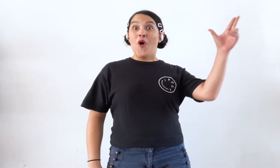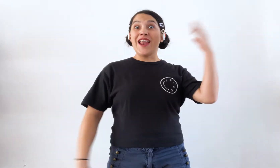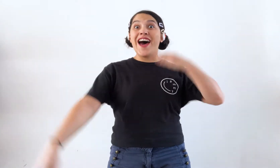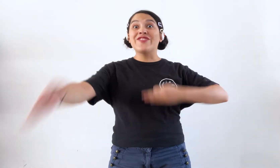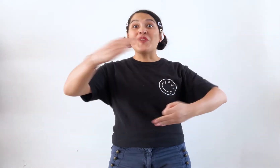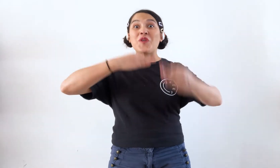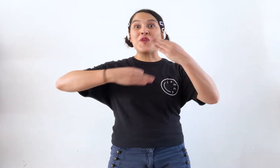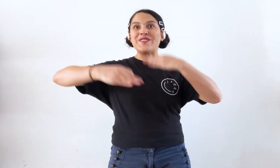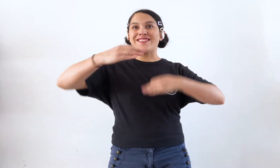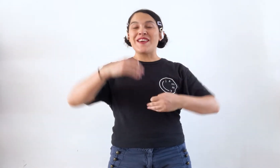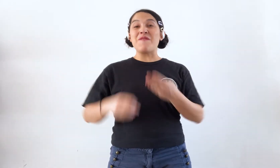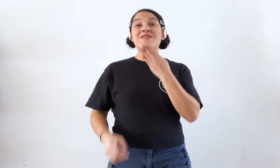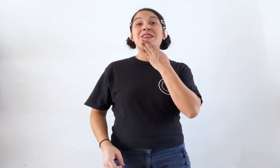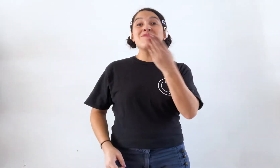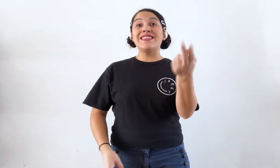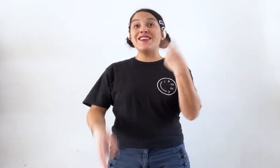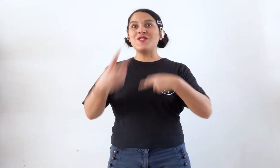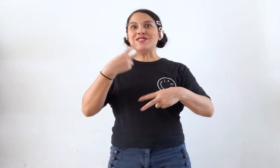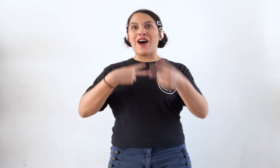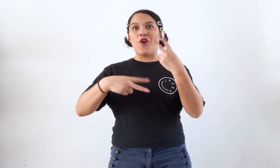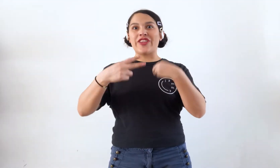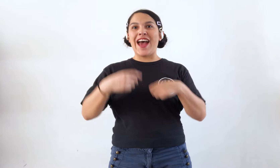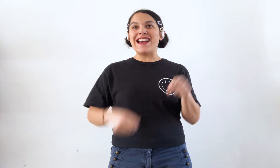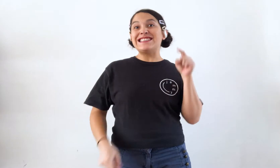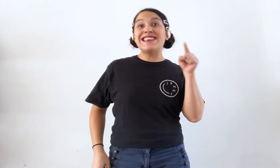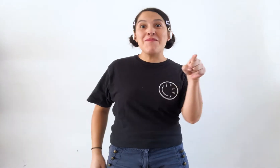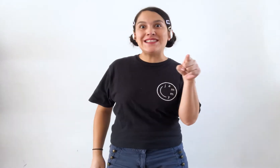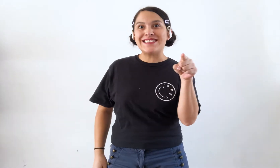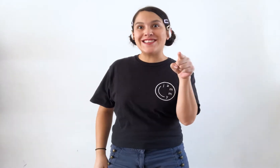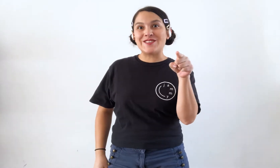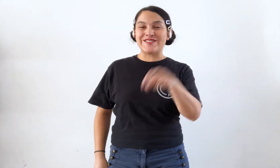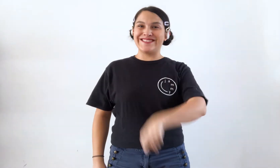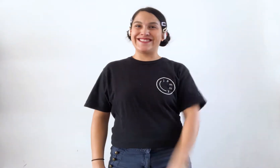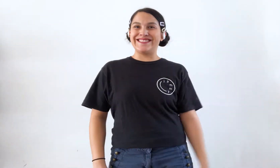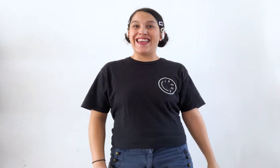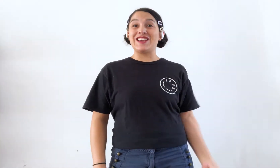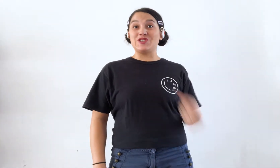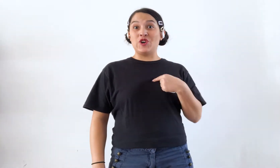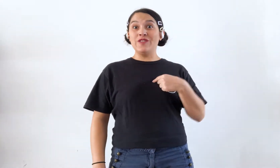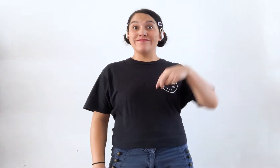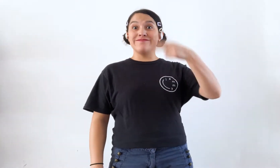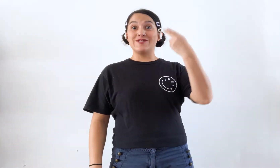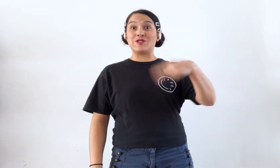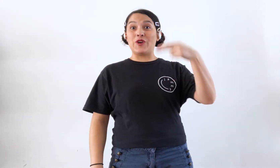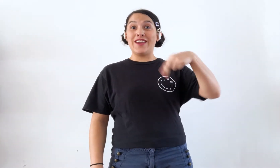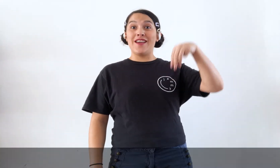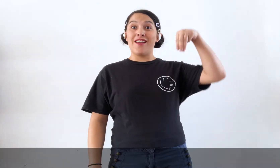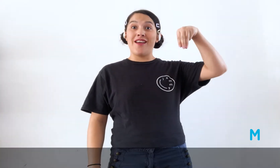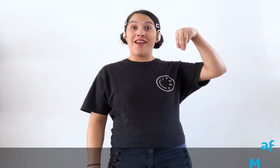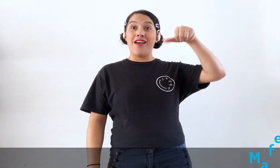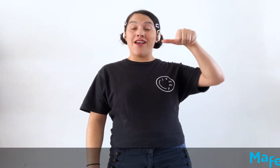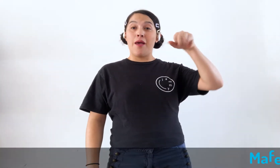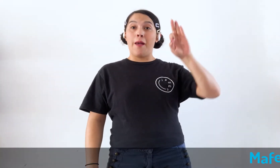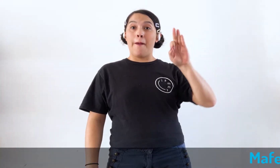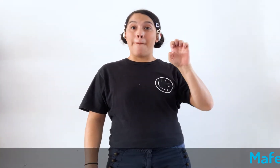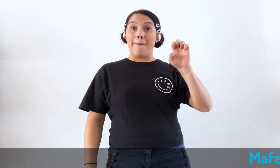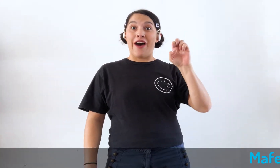Hola a todos. Bienvenidos a otra Jammy Session. Yo soy